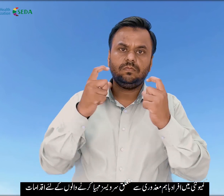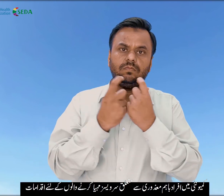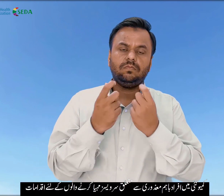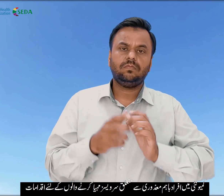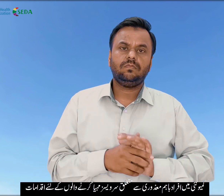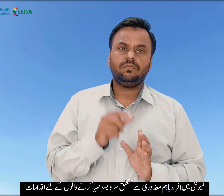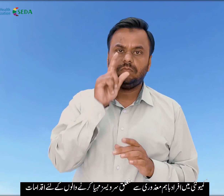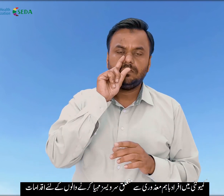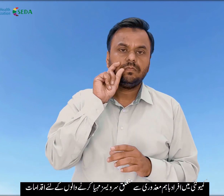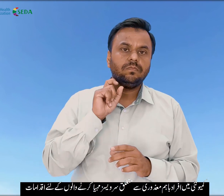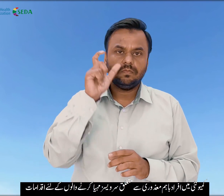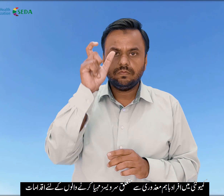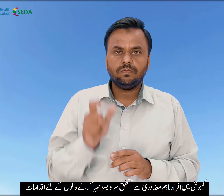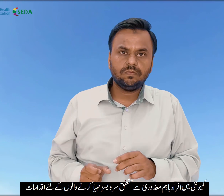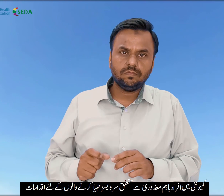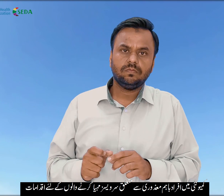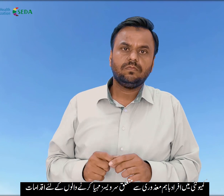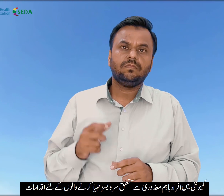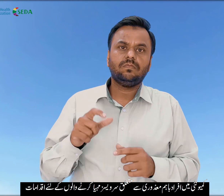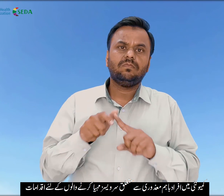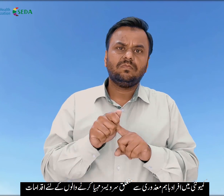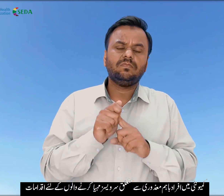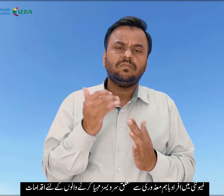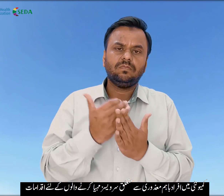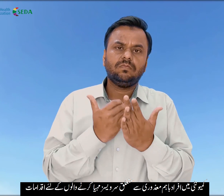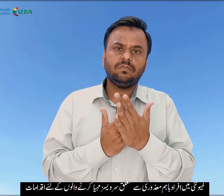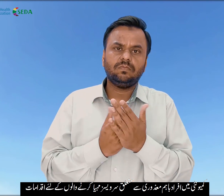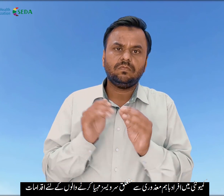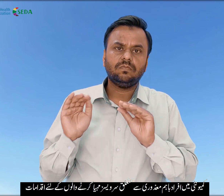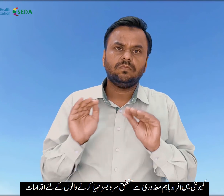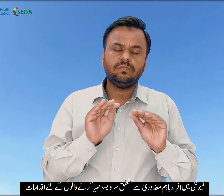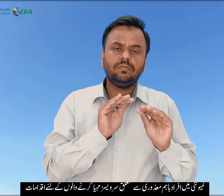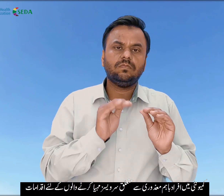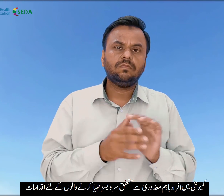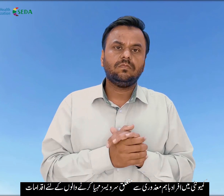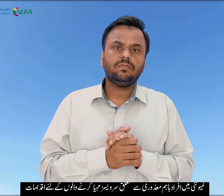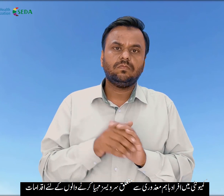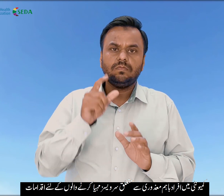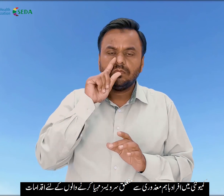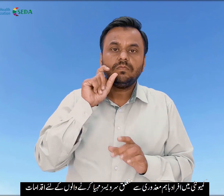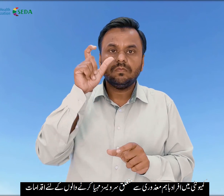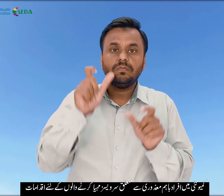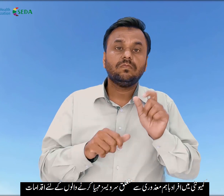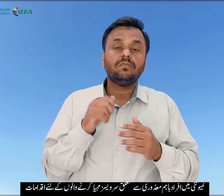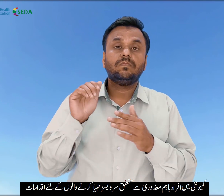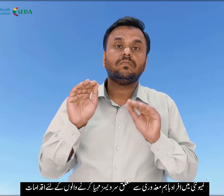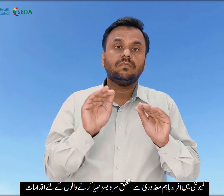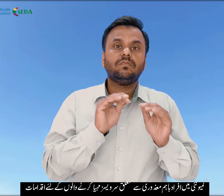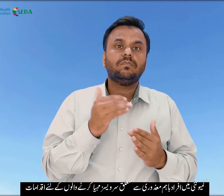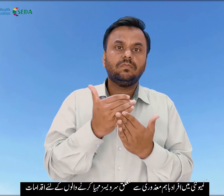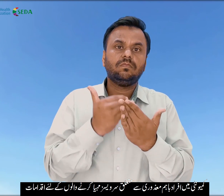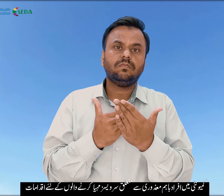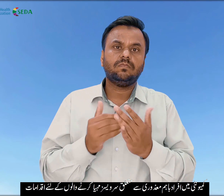کمیونٹی میں افراد باہم معذوری سے متعلق سروسز مہیا کرنے والوں کے لیے اقدامات۔